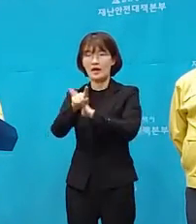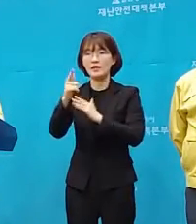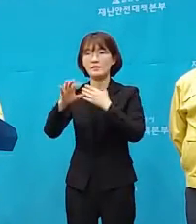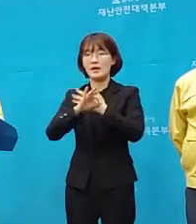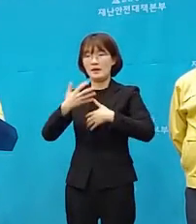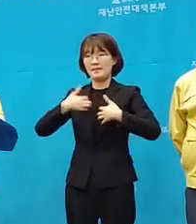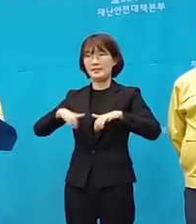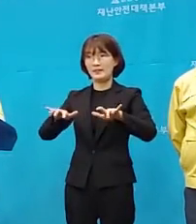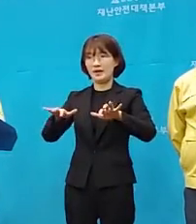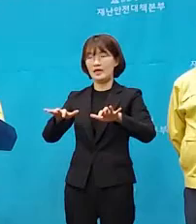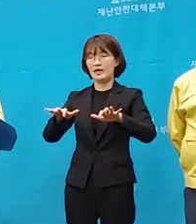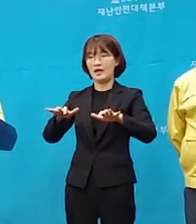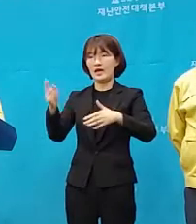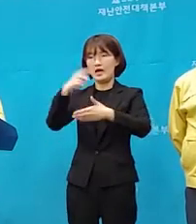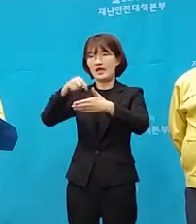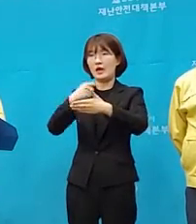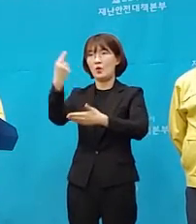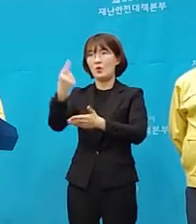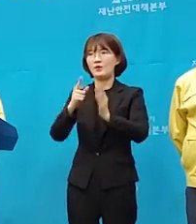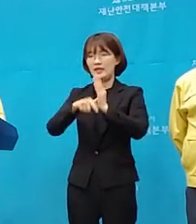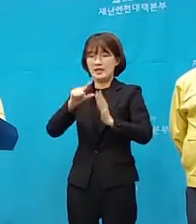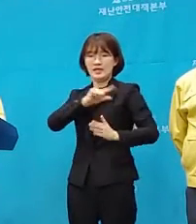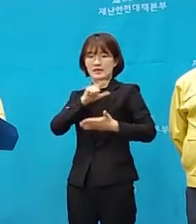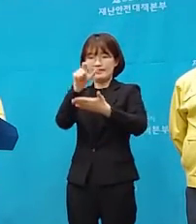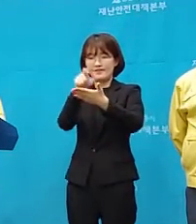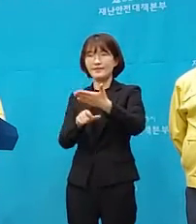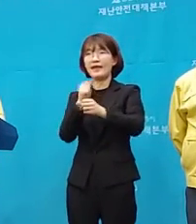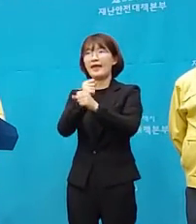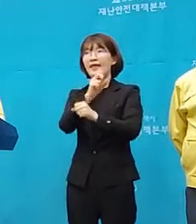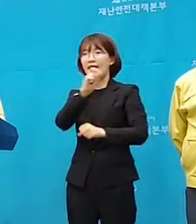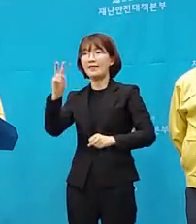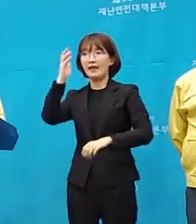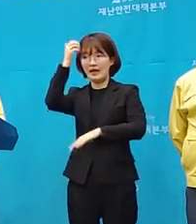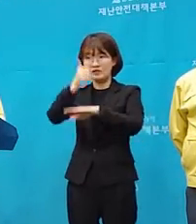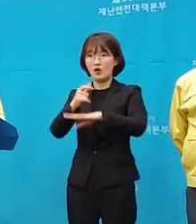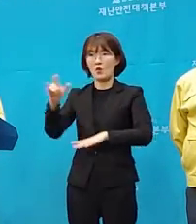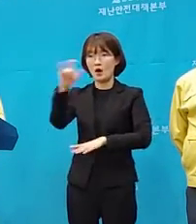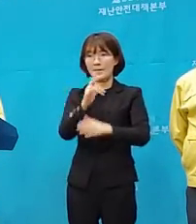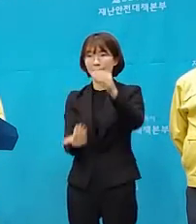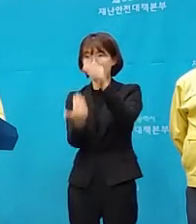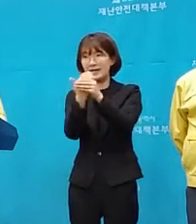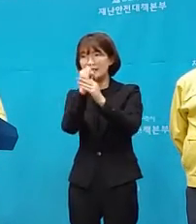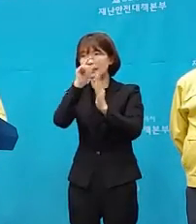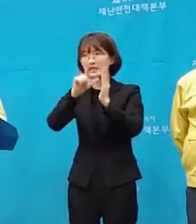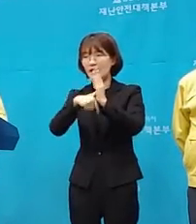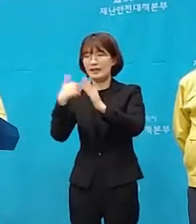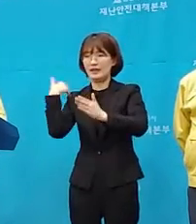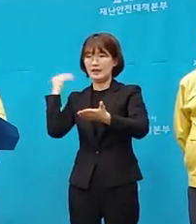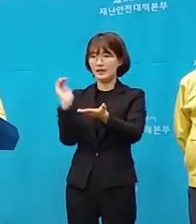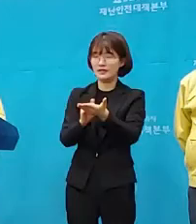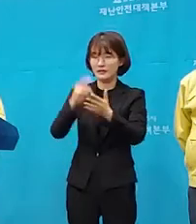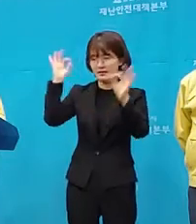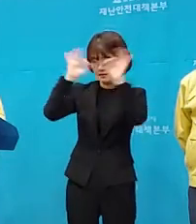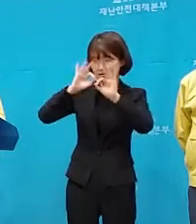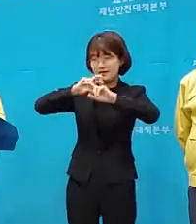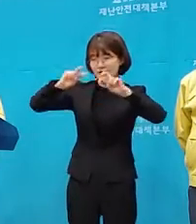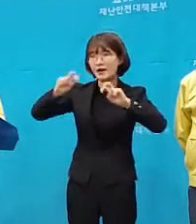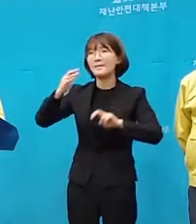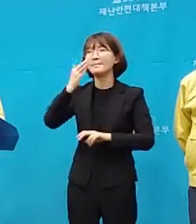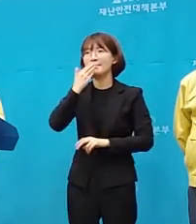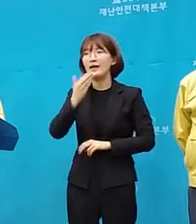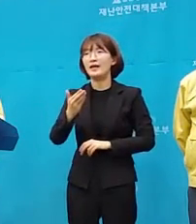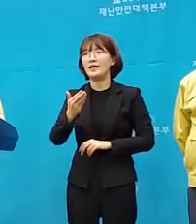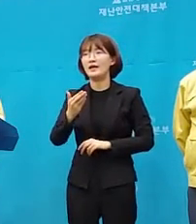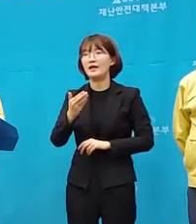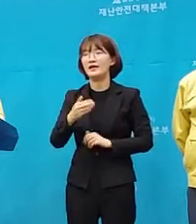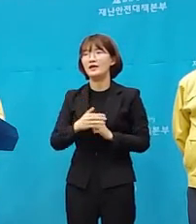들어올 때 반드시 이제 명부를 작성을 하셔야 나중에 이제 뭐 코로나 발생됐을 경우에 역학조사에 이제 필요하기 때문에 그런 걸